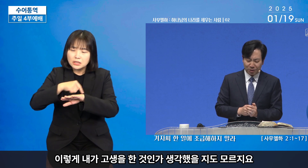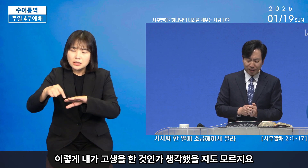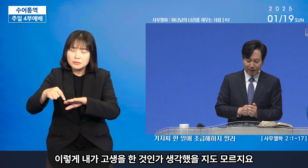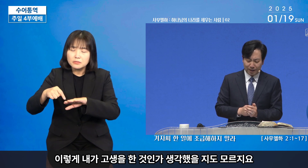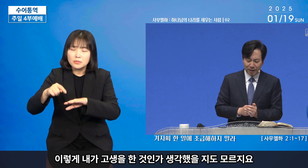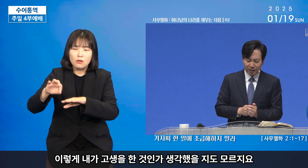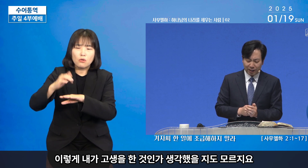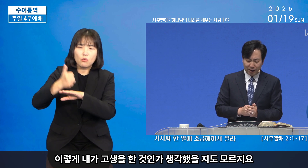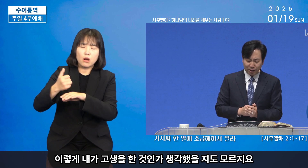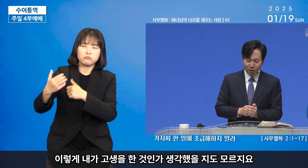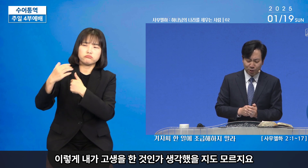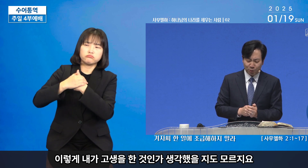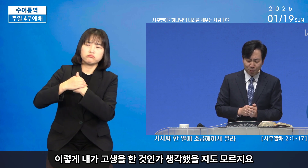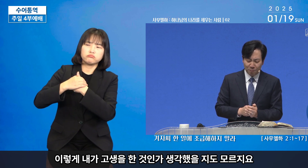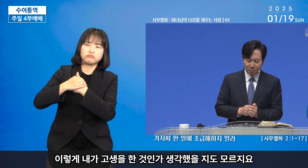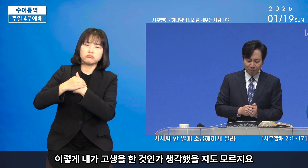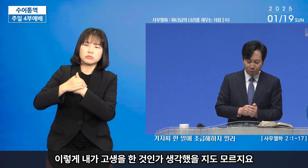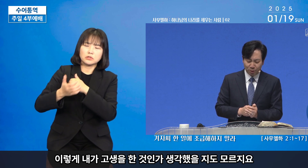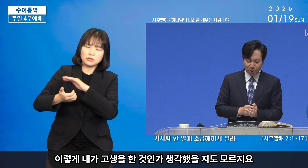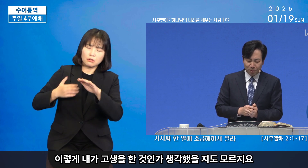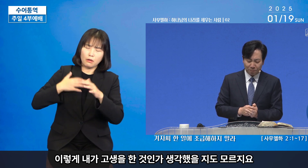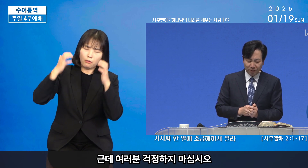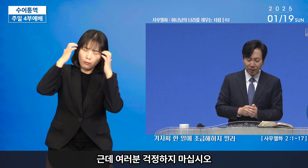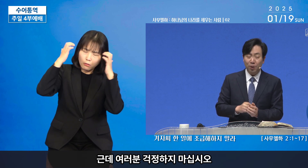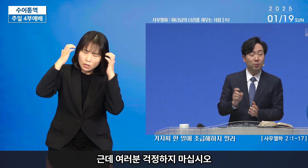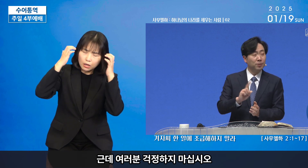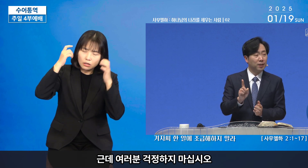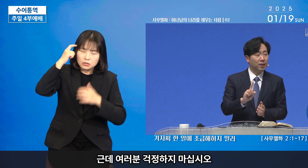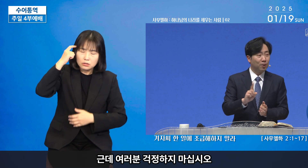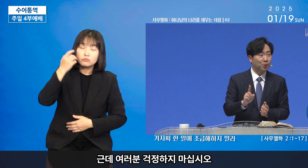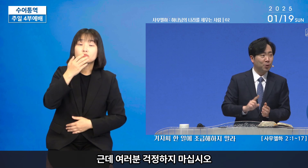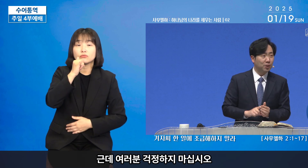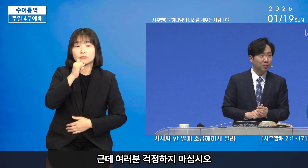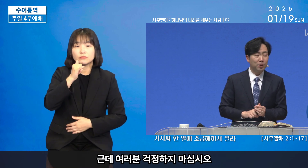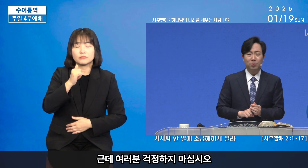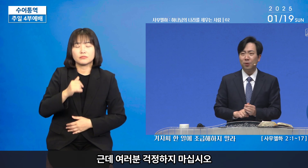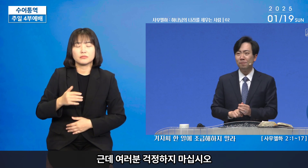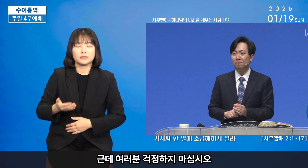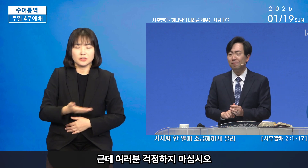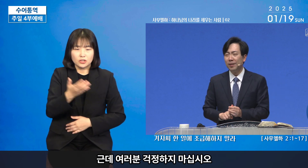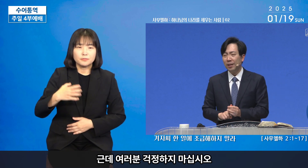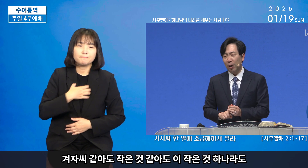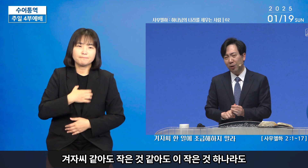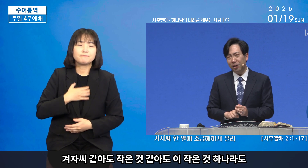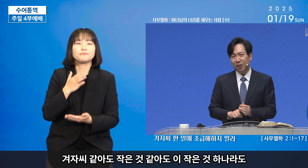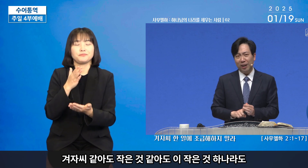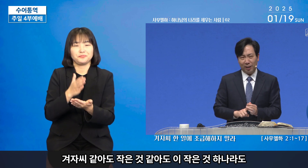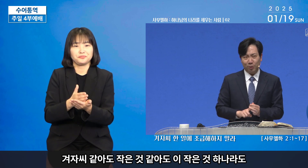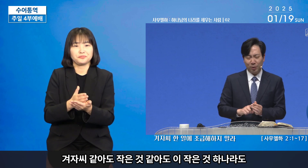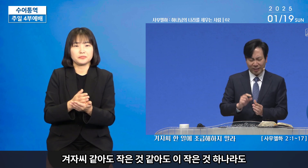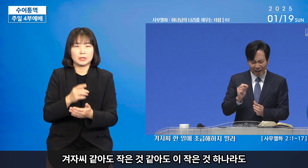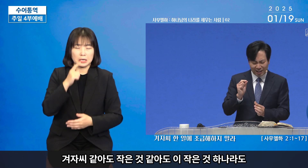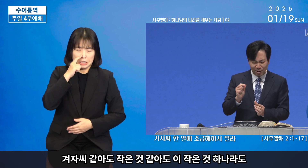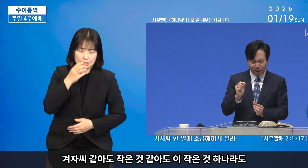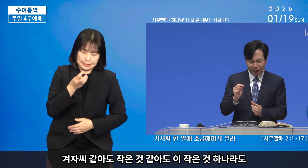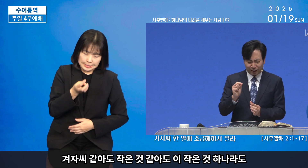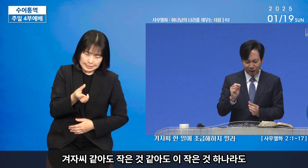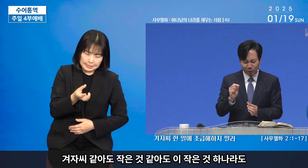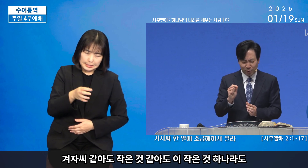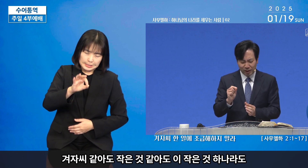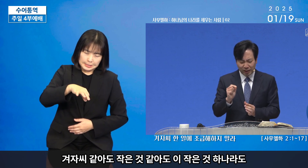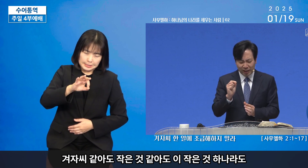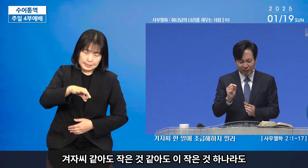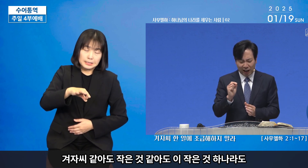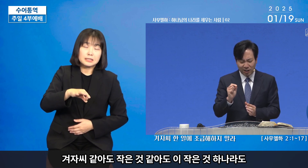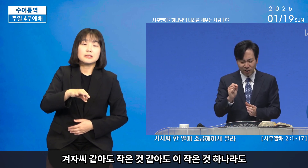한 것인가 생각했을지도 모르지요. 근데 여러분 걱정하지 마십시오. 겨자씨 같아도 작은 것